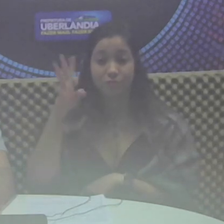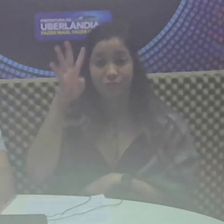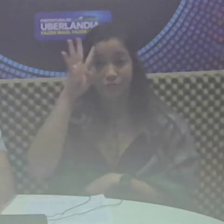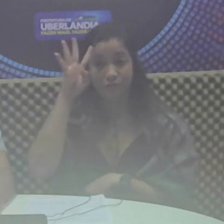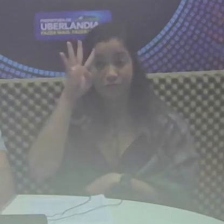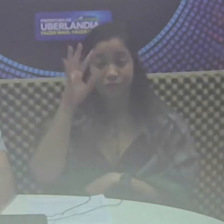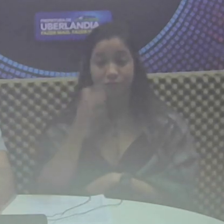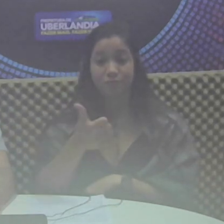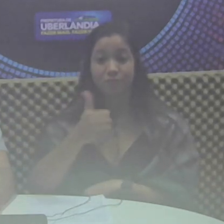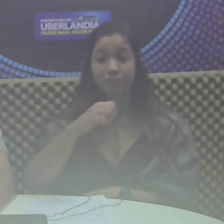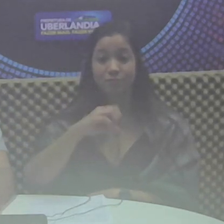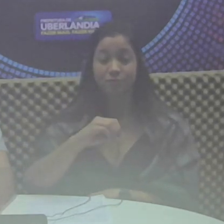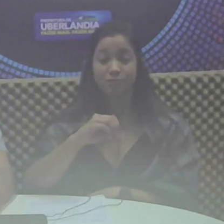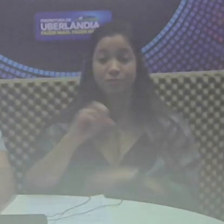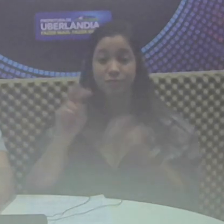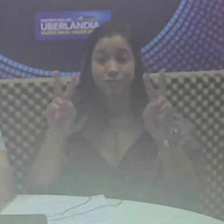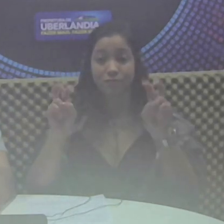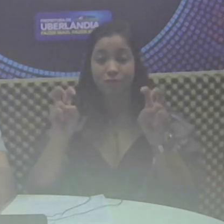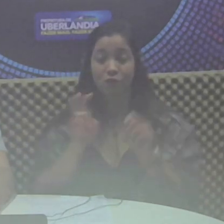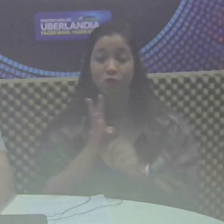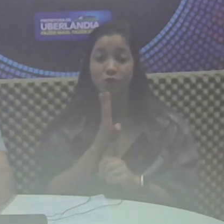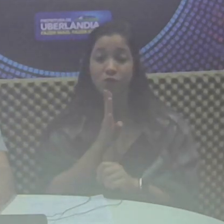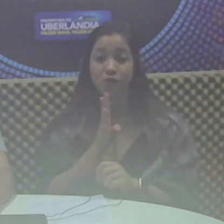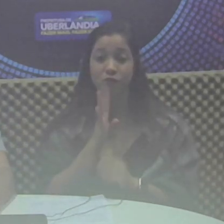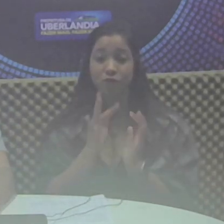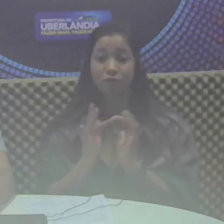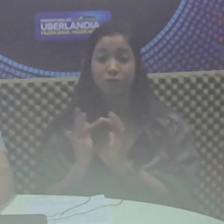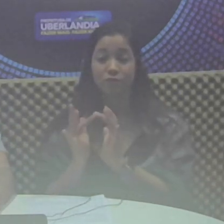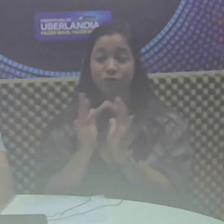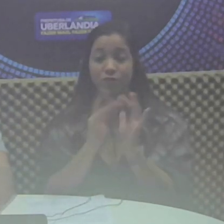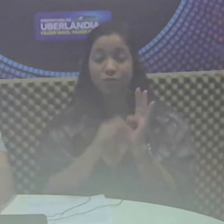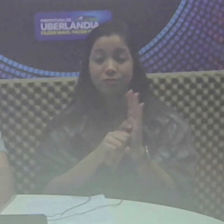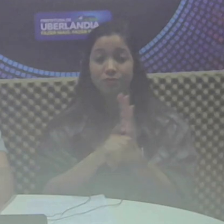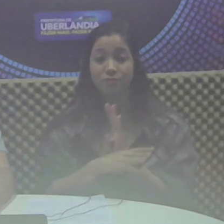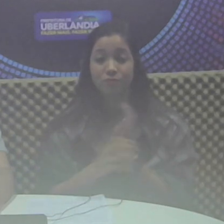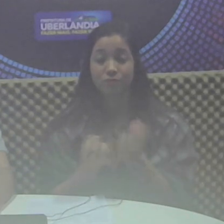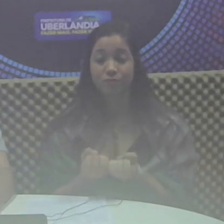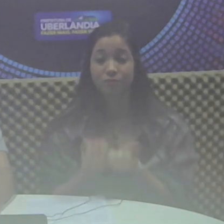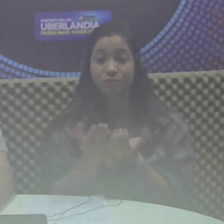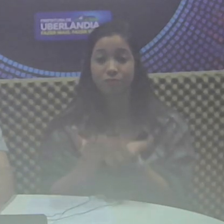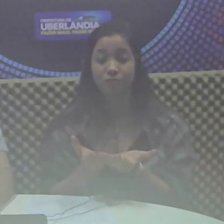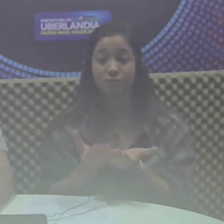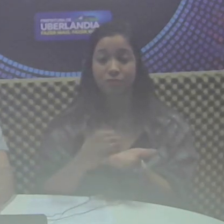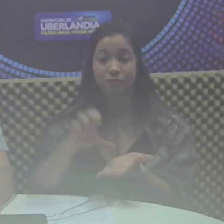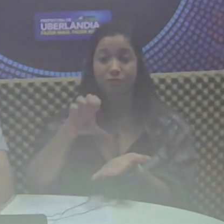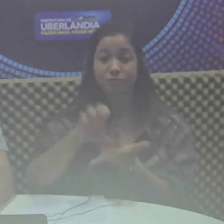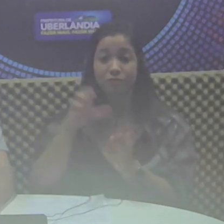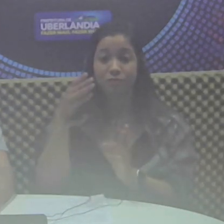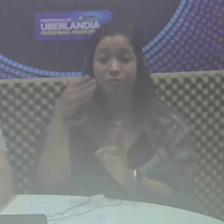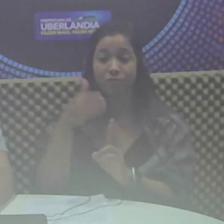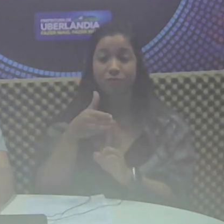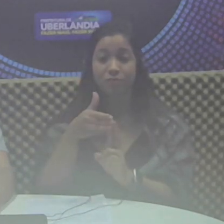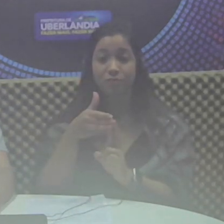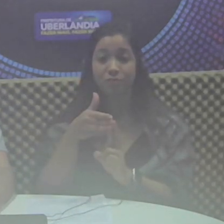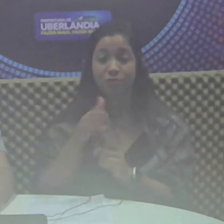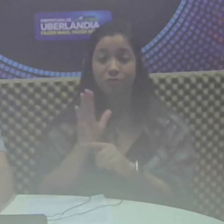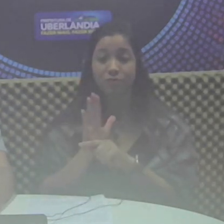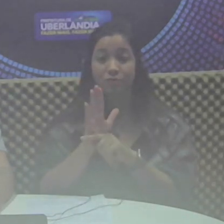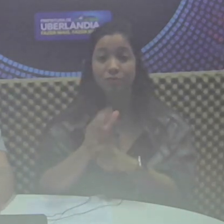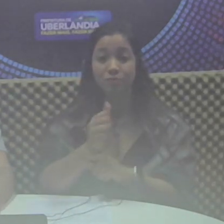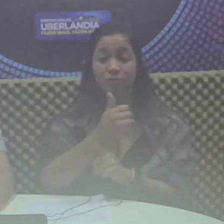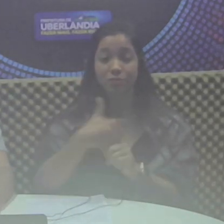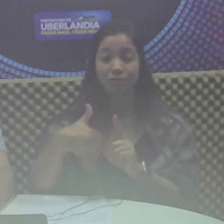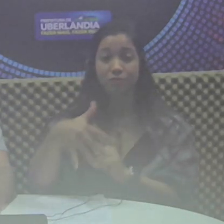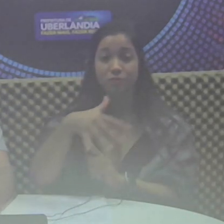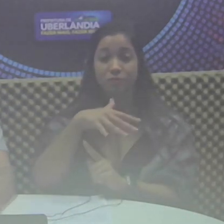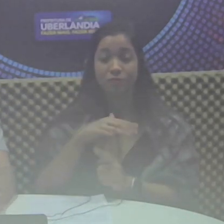dia 19, com o tema Conhecendo a Rede, benefícios ofertados pelo Centro de Referência em Assistência